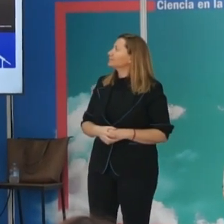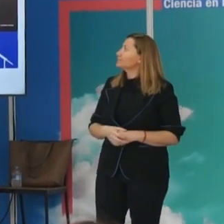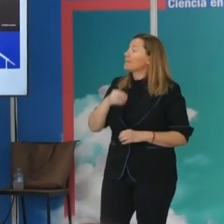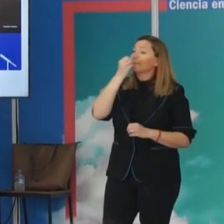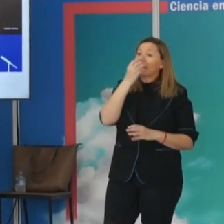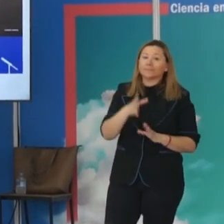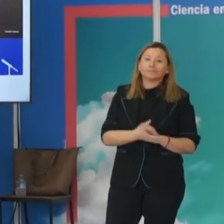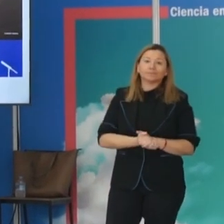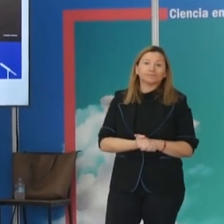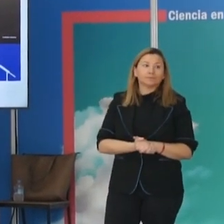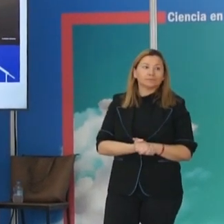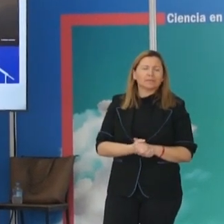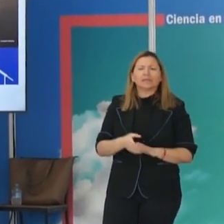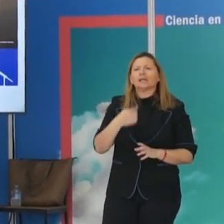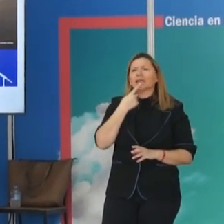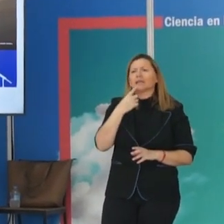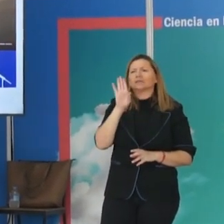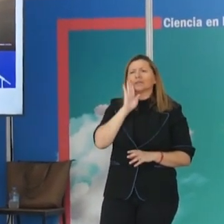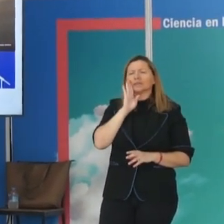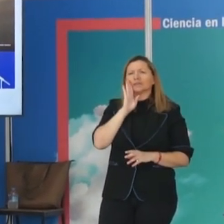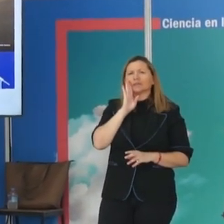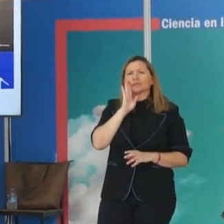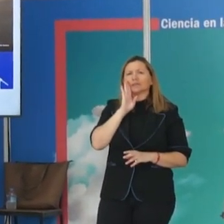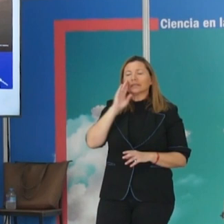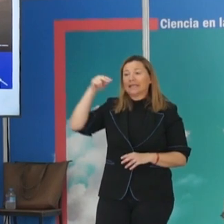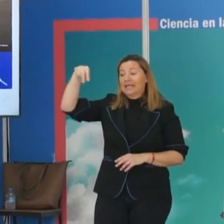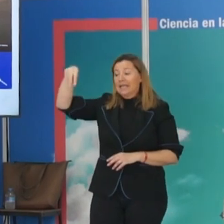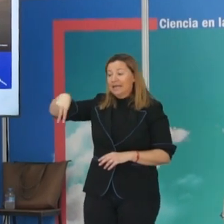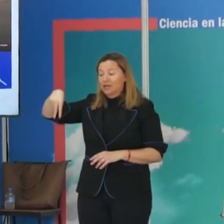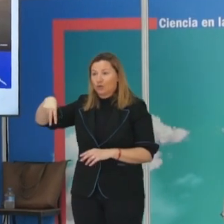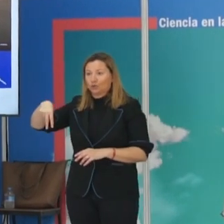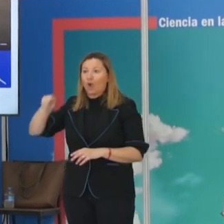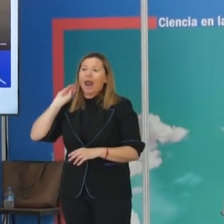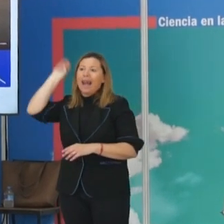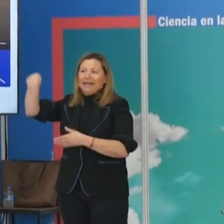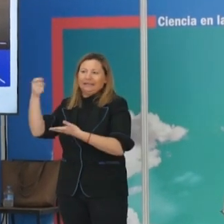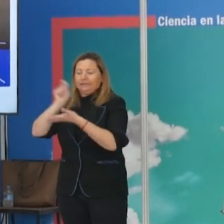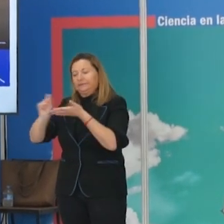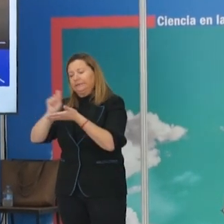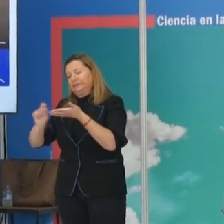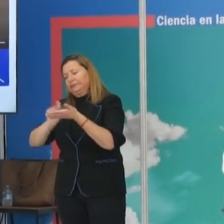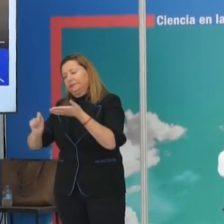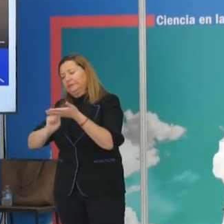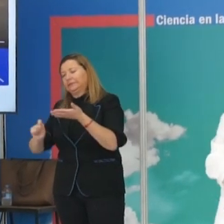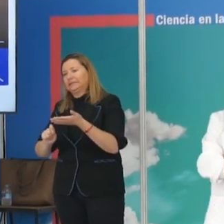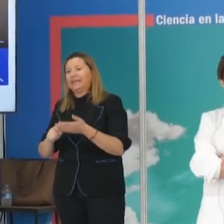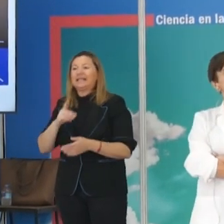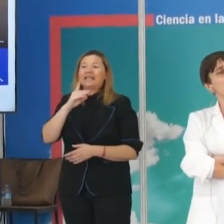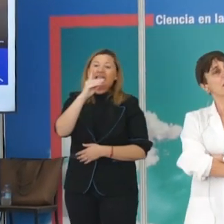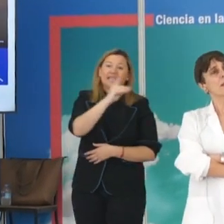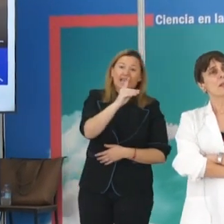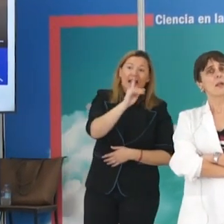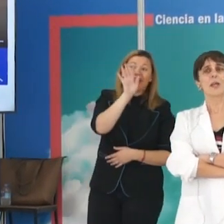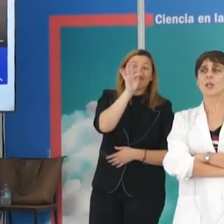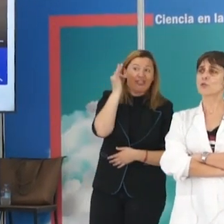Bien, hemos dicho que Newton escribía en latín, ¿vale? Y Descartes era